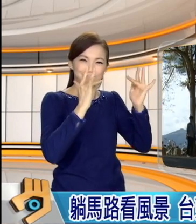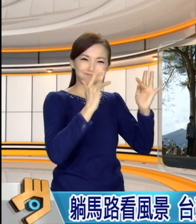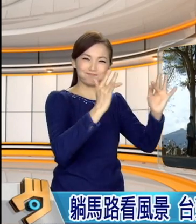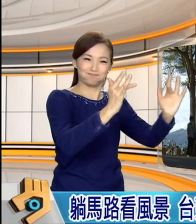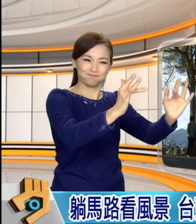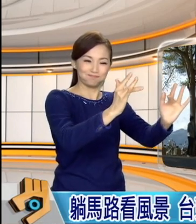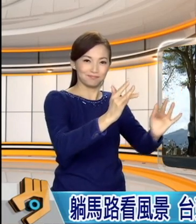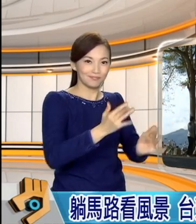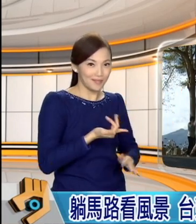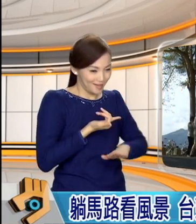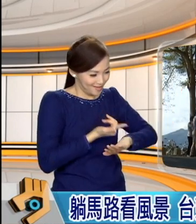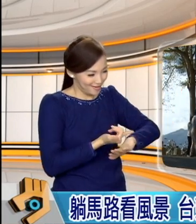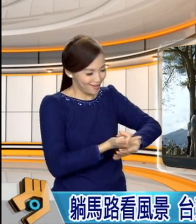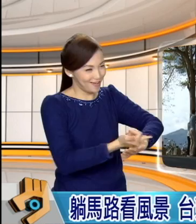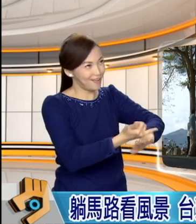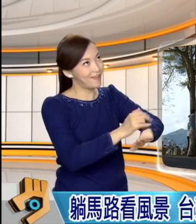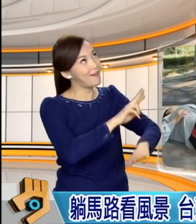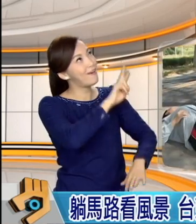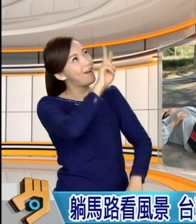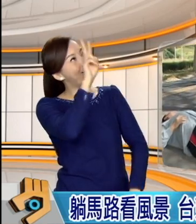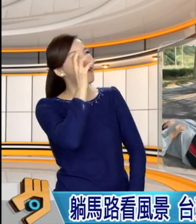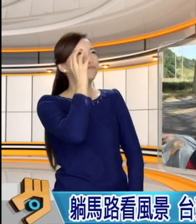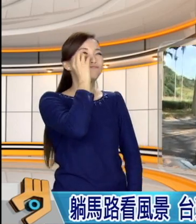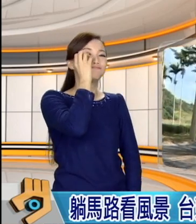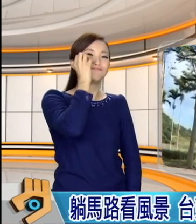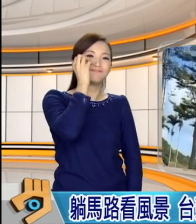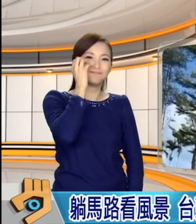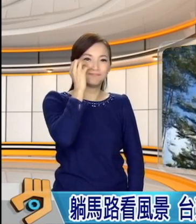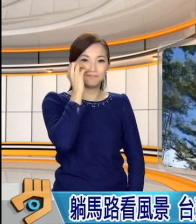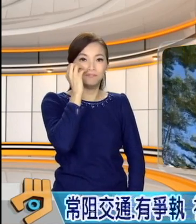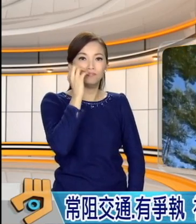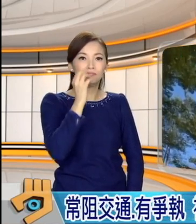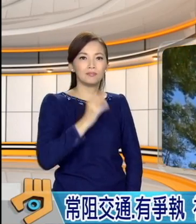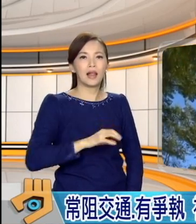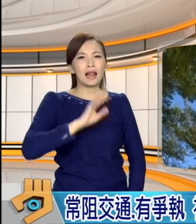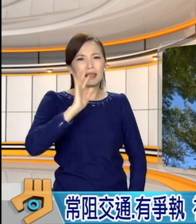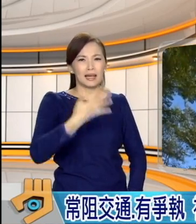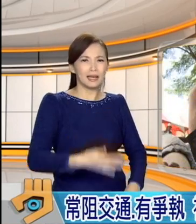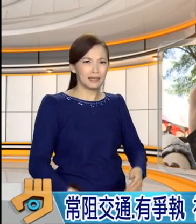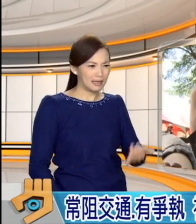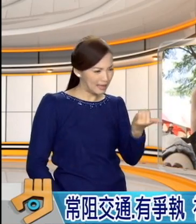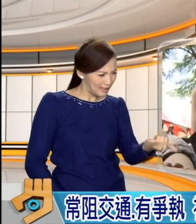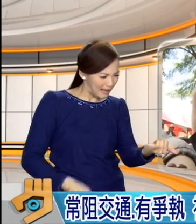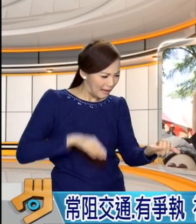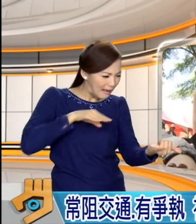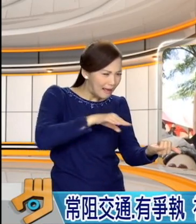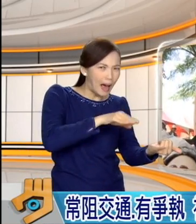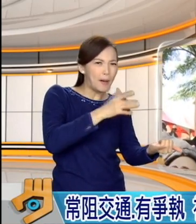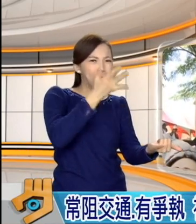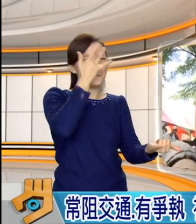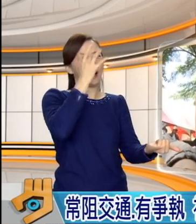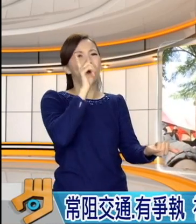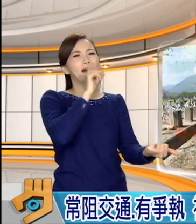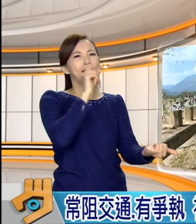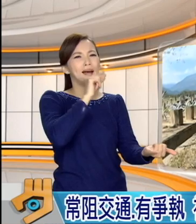为交通动线常常受阻，再加上游客还有跟当地民居民不时发生争